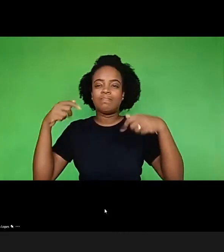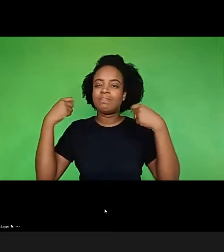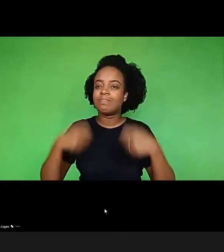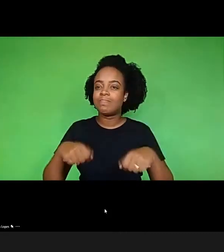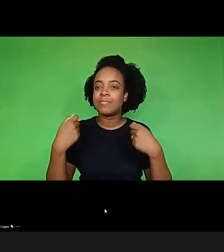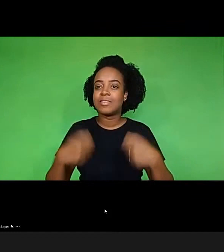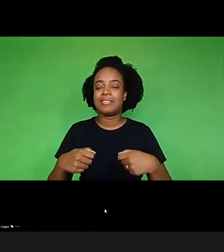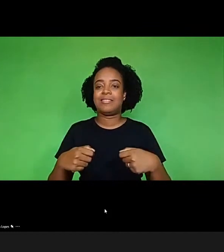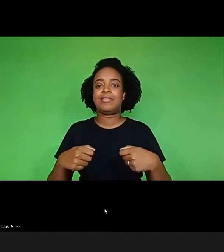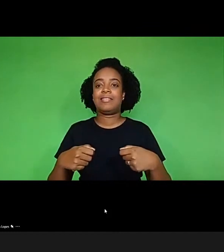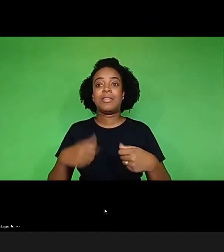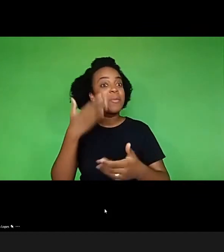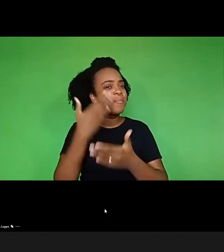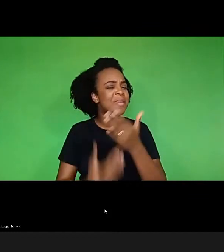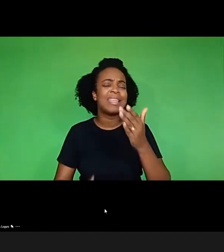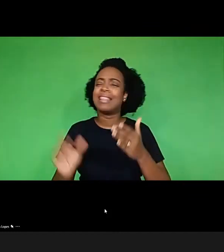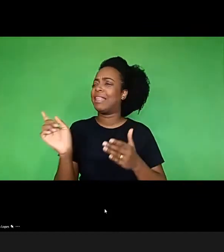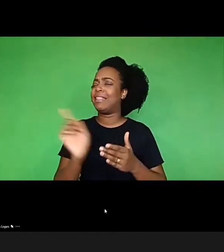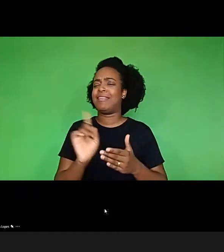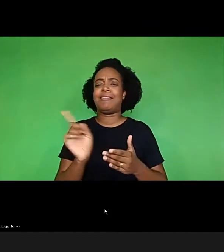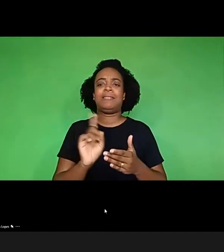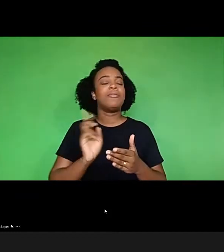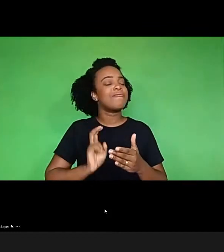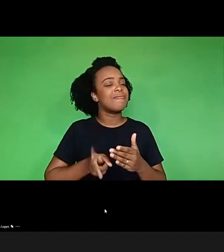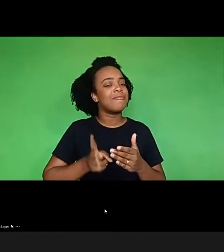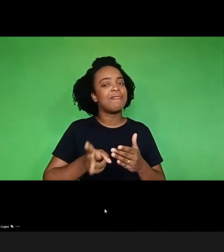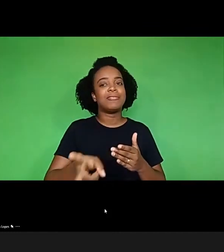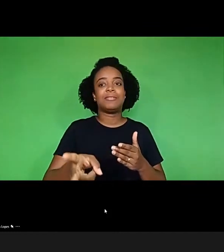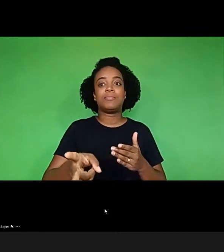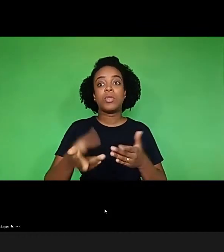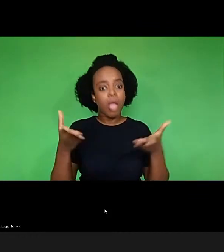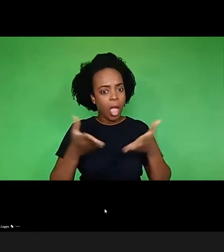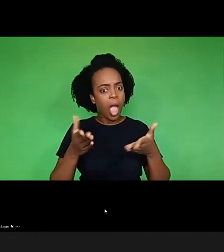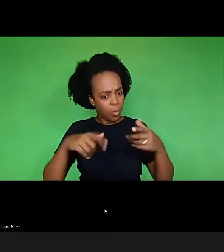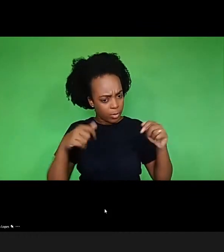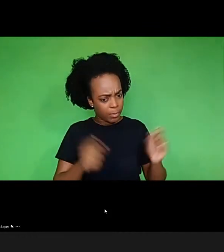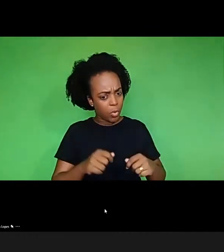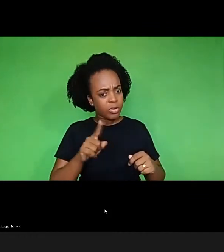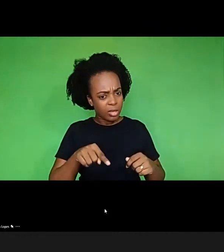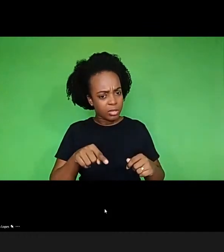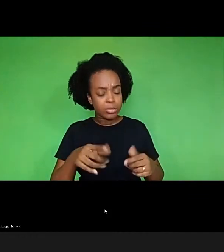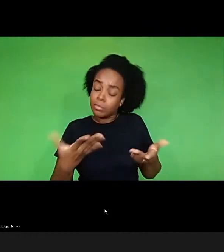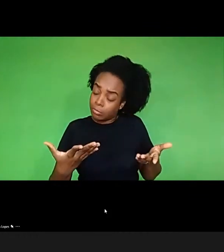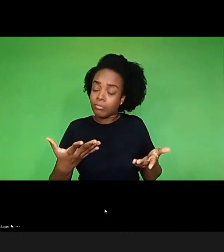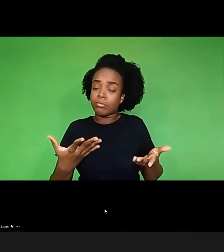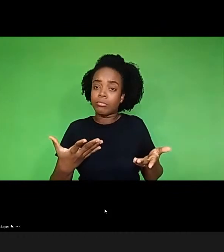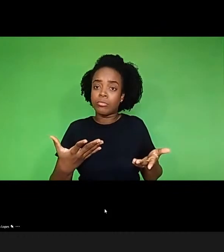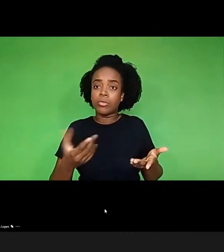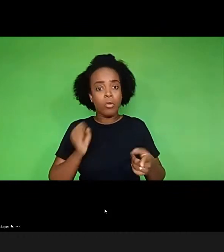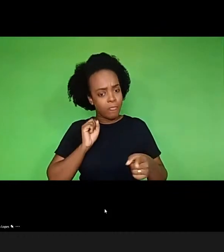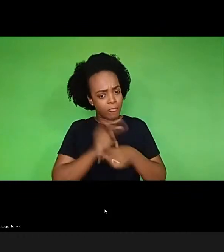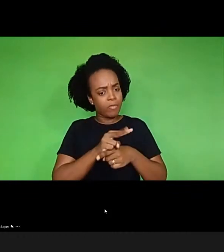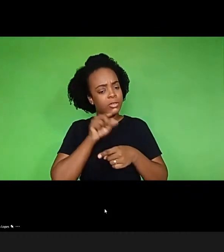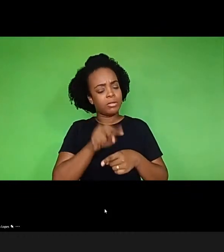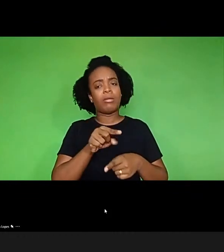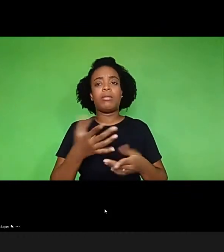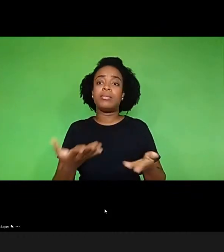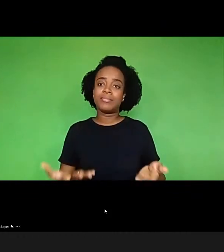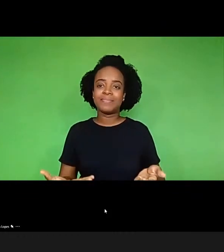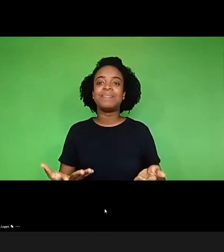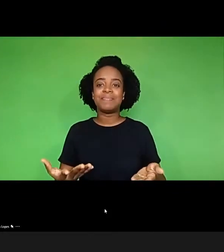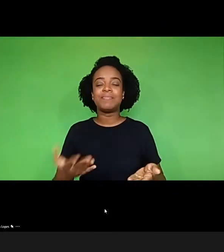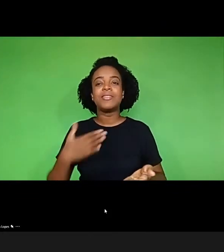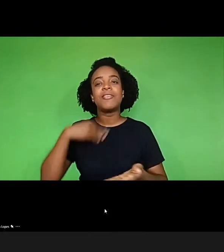melhor com as possibilidades que nós temos. Se essas são as possibilidades que a gente tem, é nelas que a gente vai investir. E eu